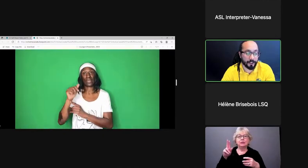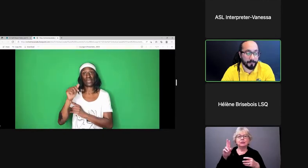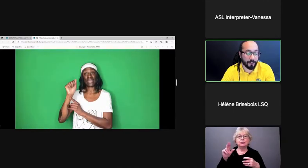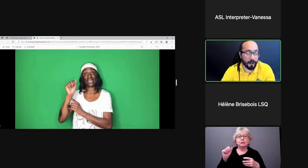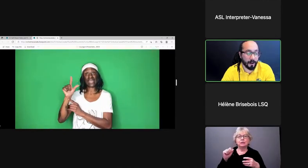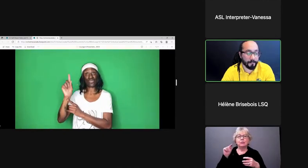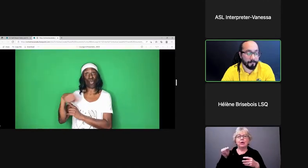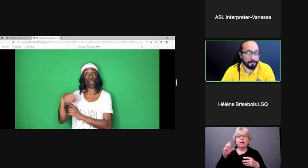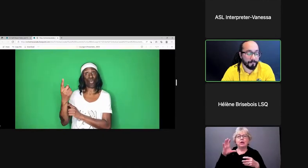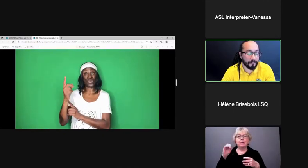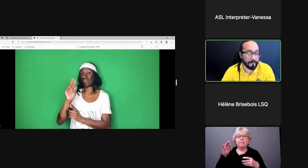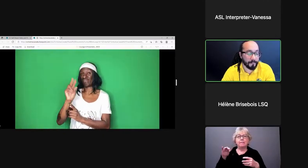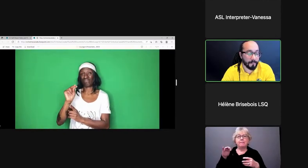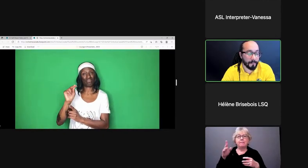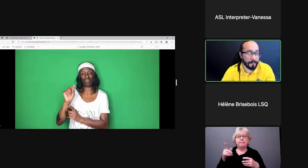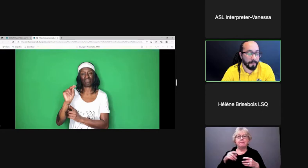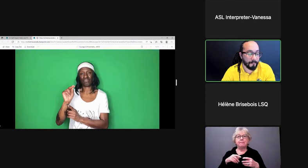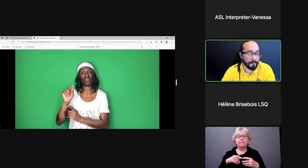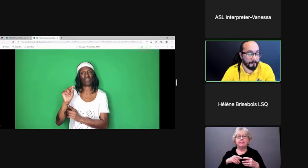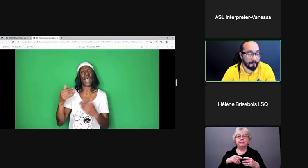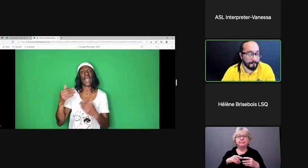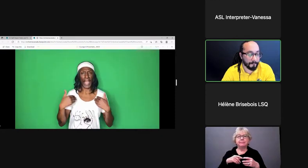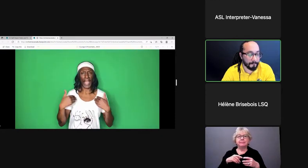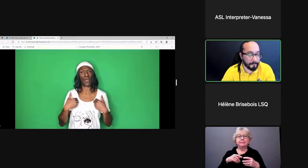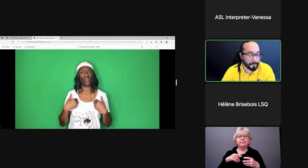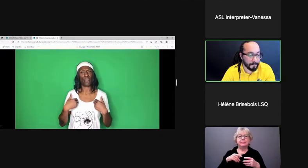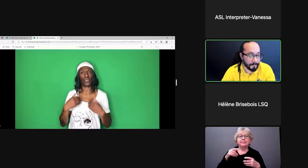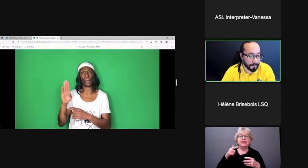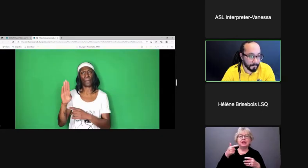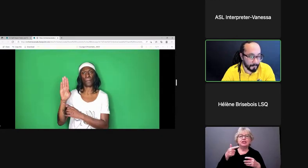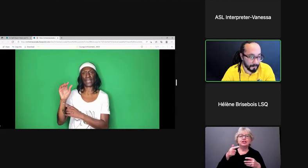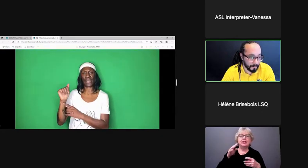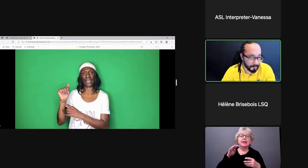Alors, y a peut-être, c'est arrobas gmail.com.